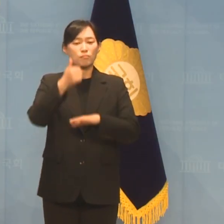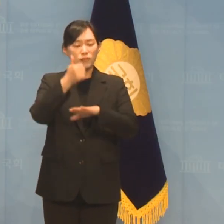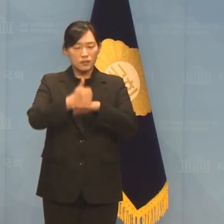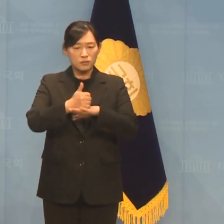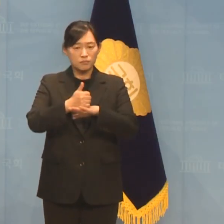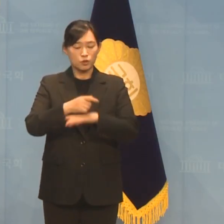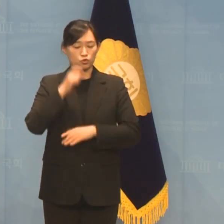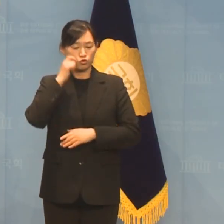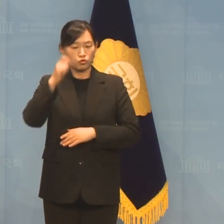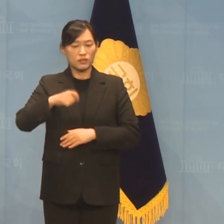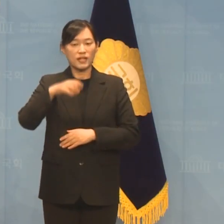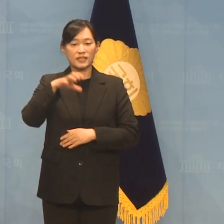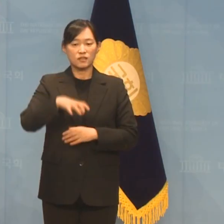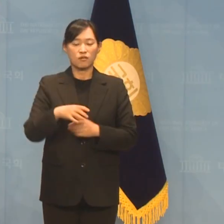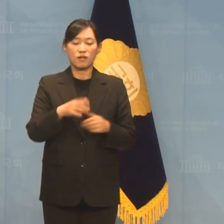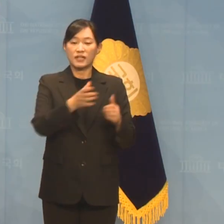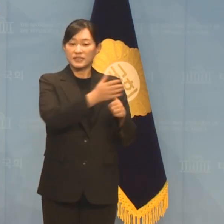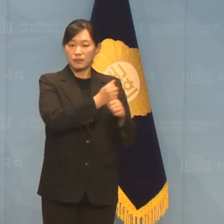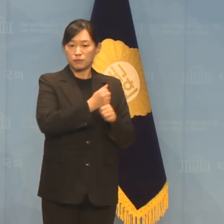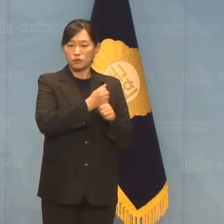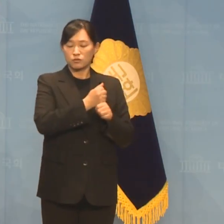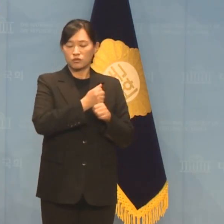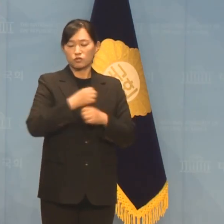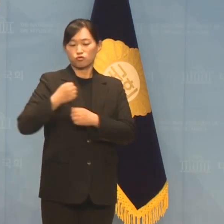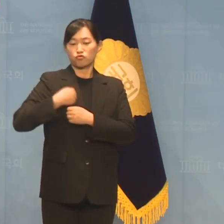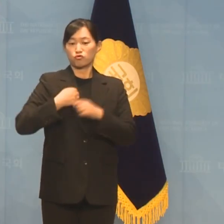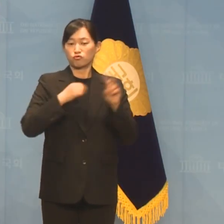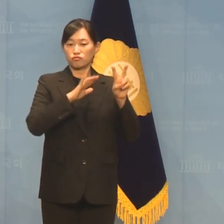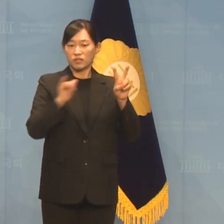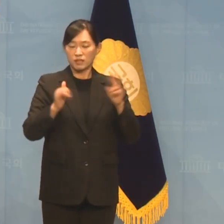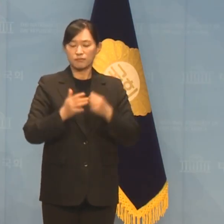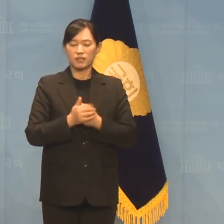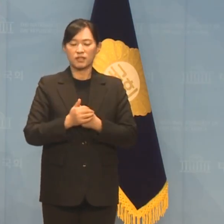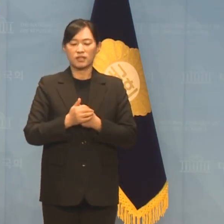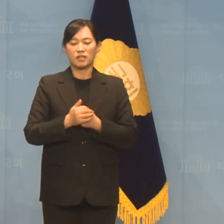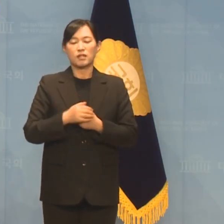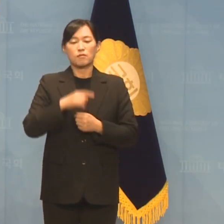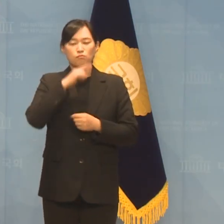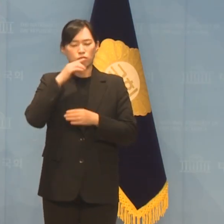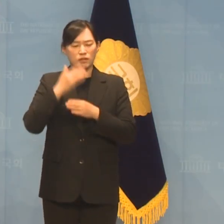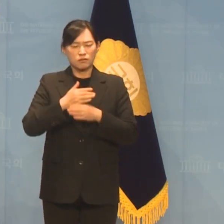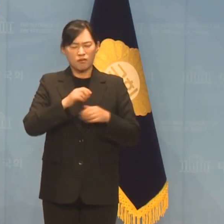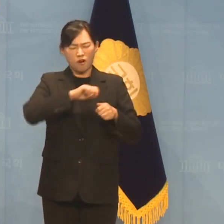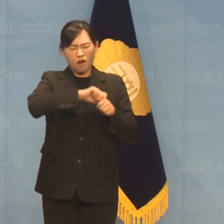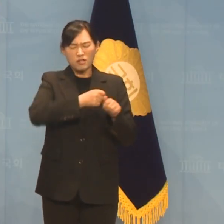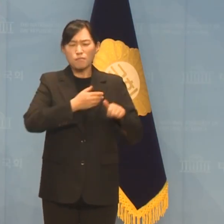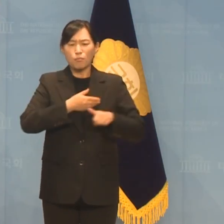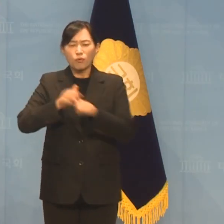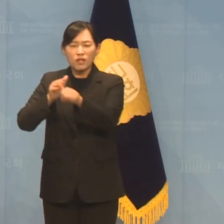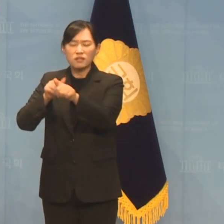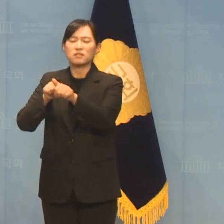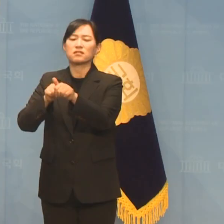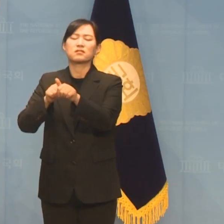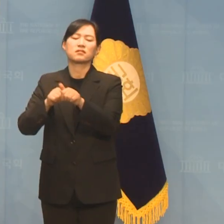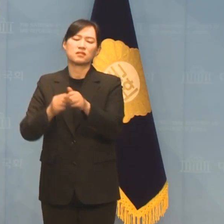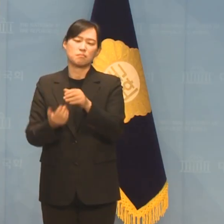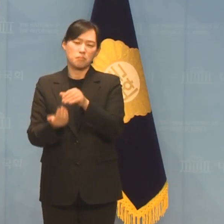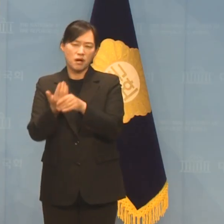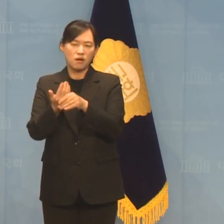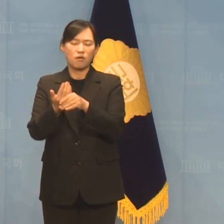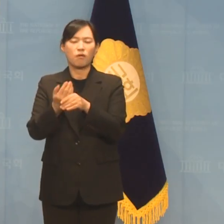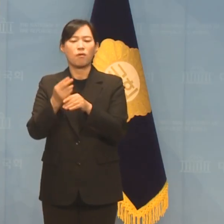마지막으로 우크라이나에서 포로로 잡혀 있는 북한군 병사들이 북한으로 강제 송환되는 불상사가 일어나지